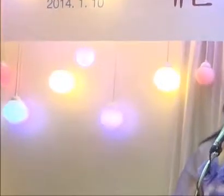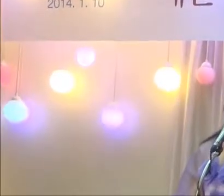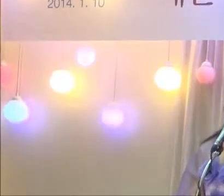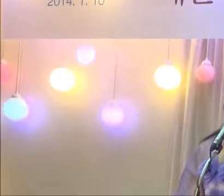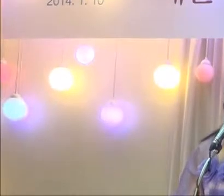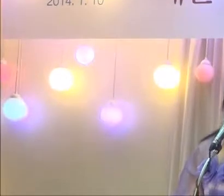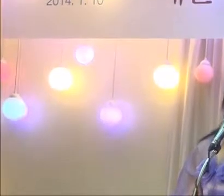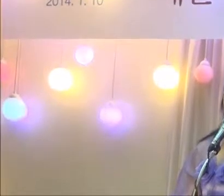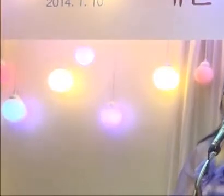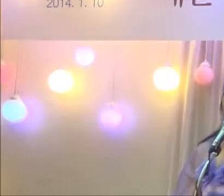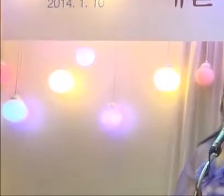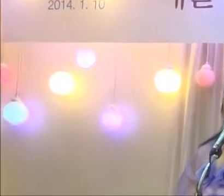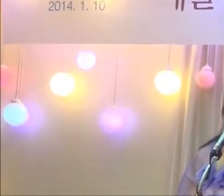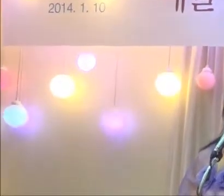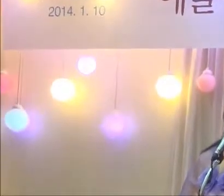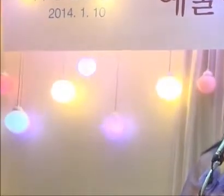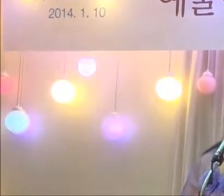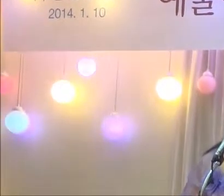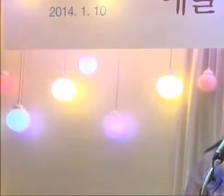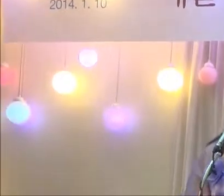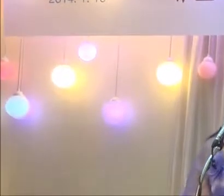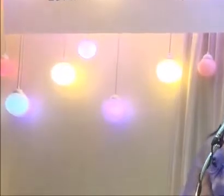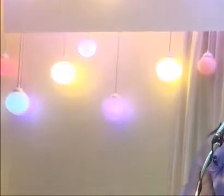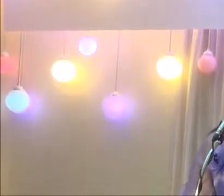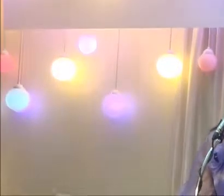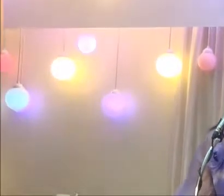한계령을 위한 연가